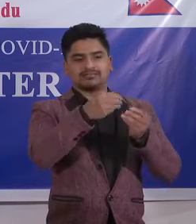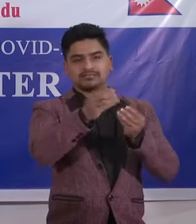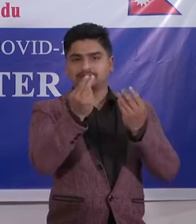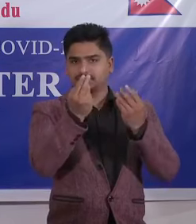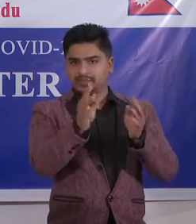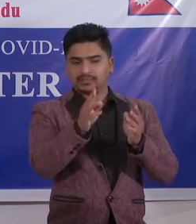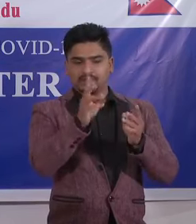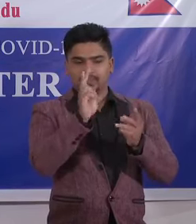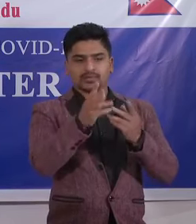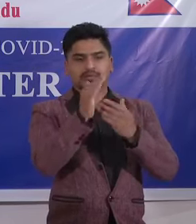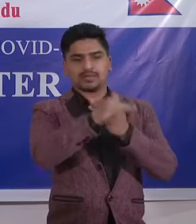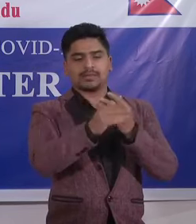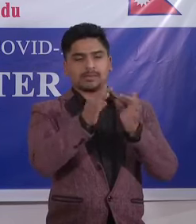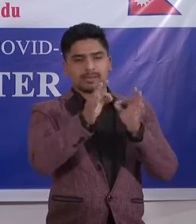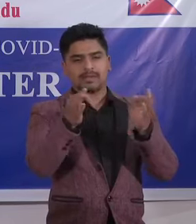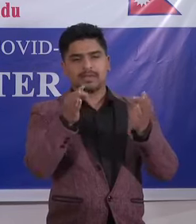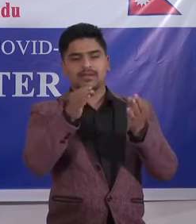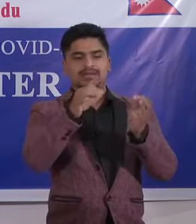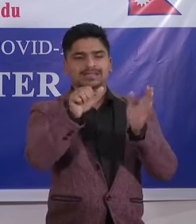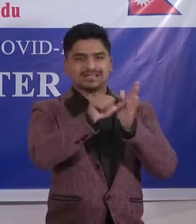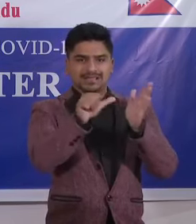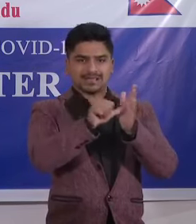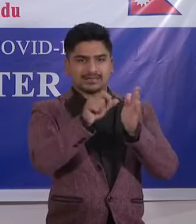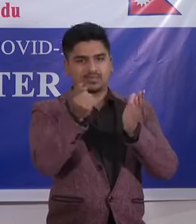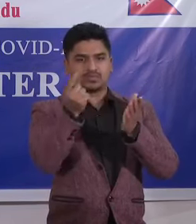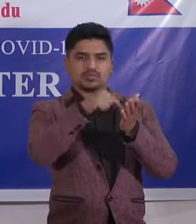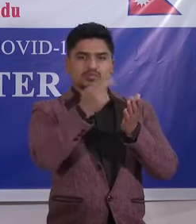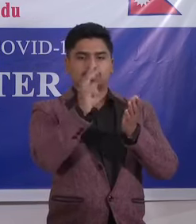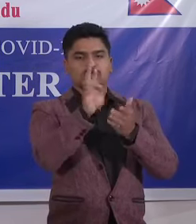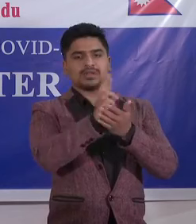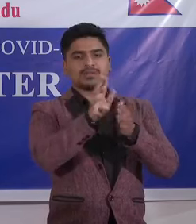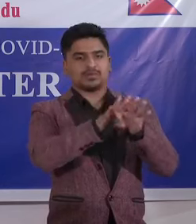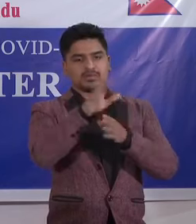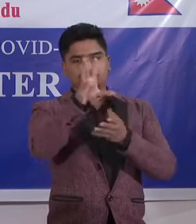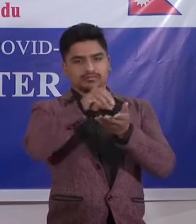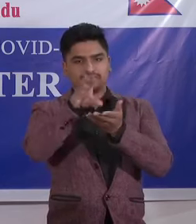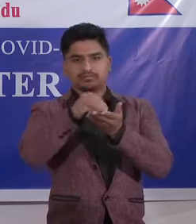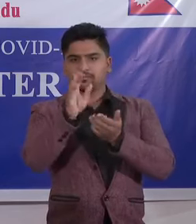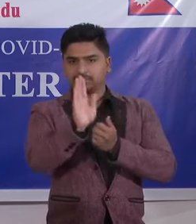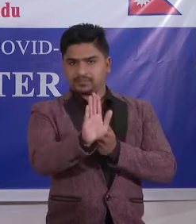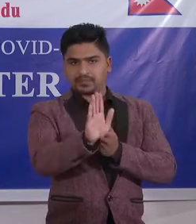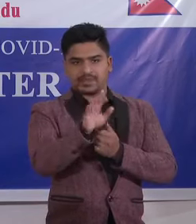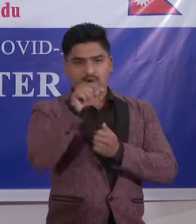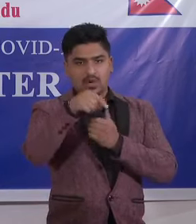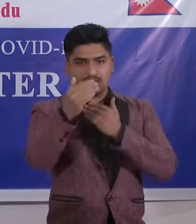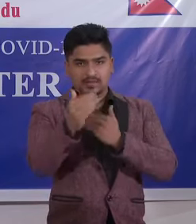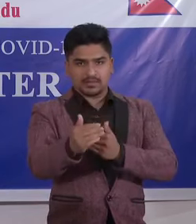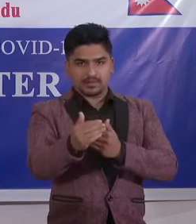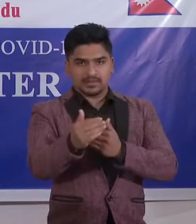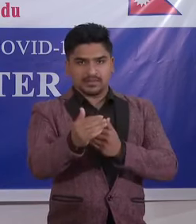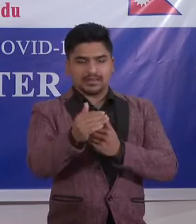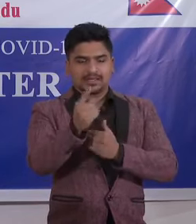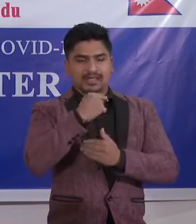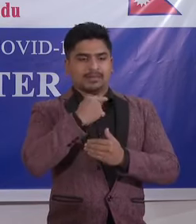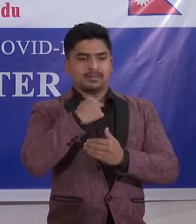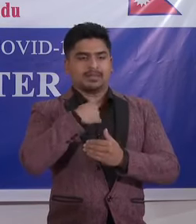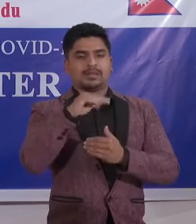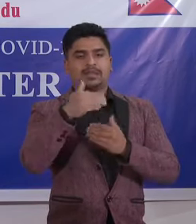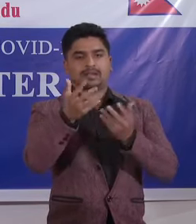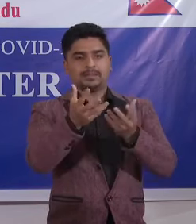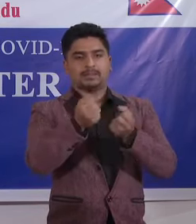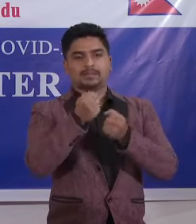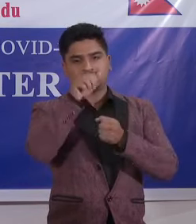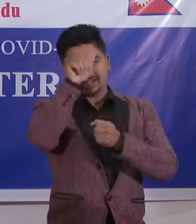प्रदेश हरुका बिविन्न जिल्ला मा इसुरु भयकारी पोट हरु आउन थाले काशन। हाल सम्मा आमीले प्राप्ट जानकारी